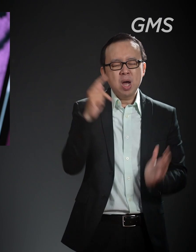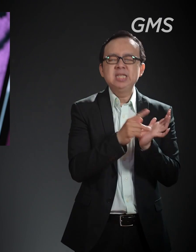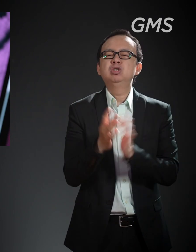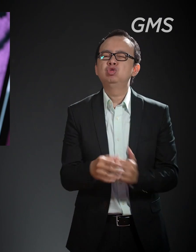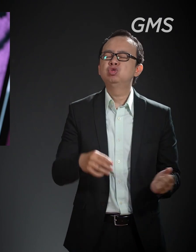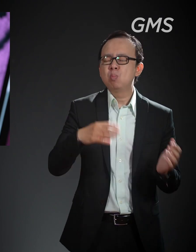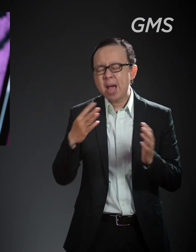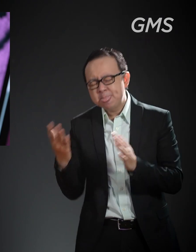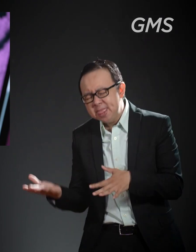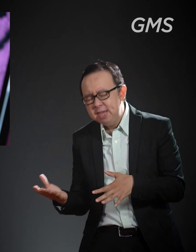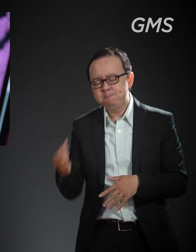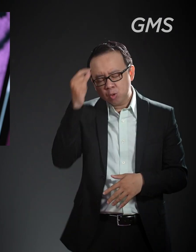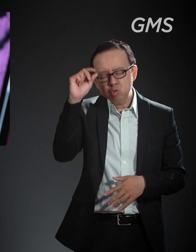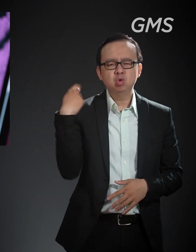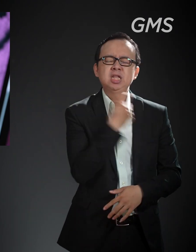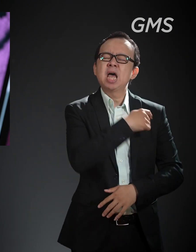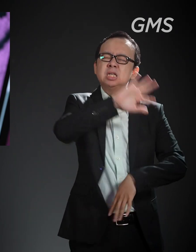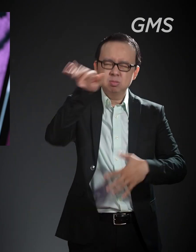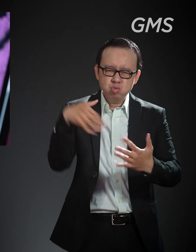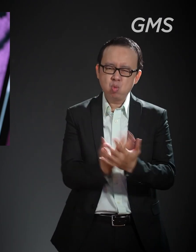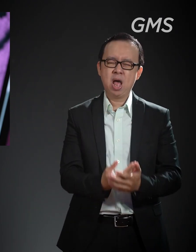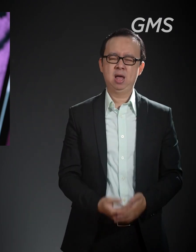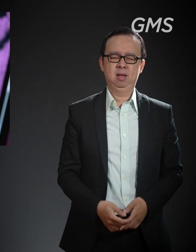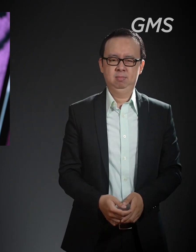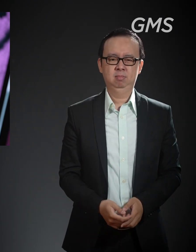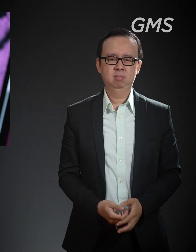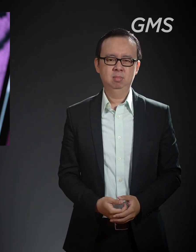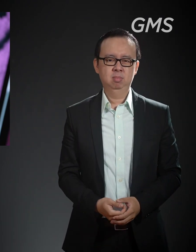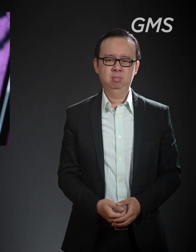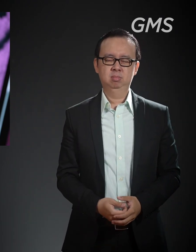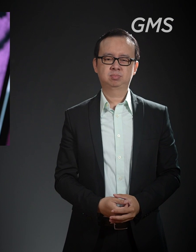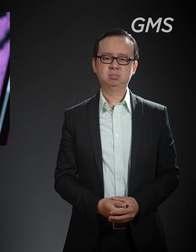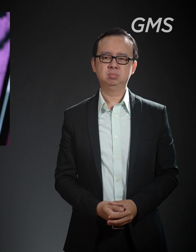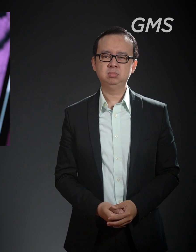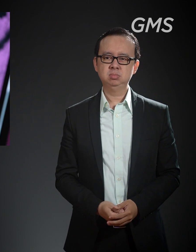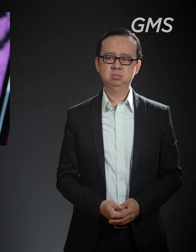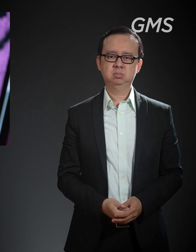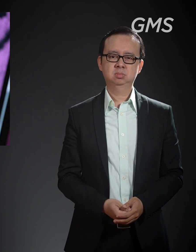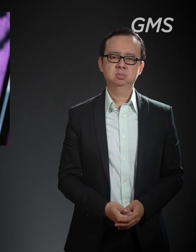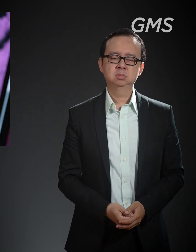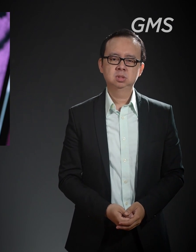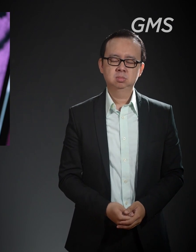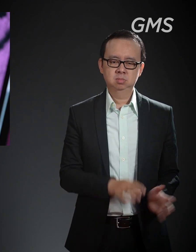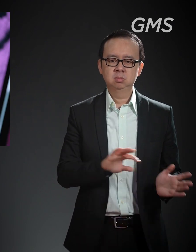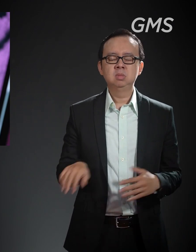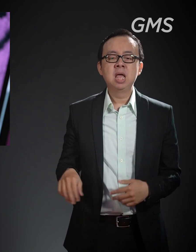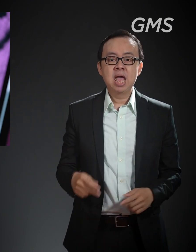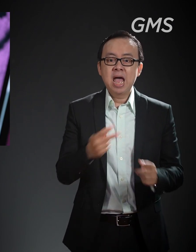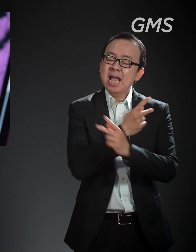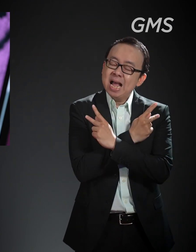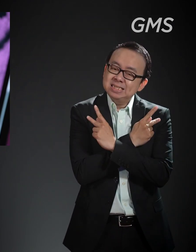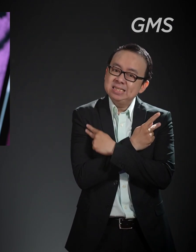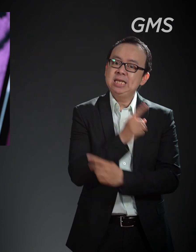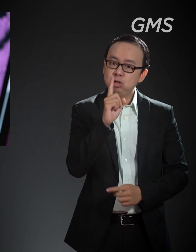Dia tetap sudah mati untuk kita semuanya. Itulah kasih. Dan kasih itu sepihak.